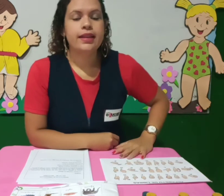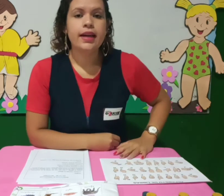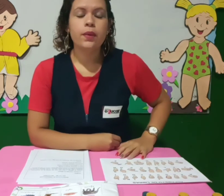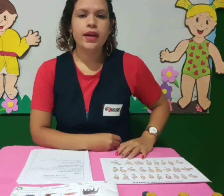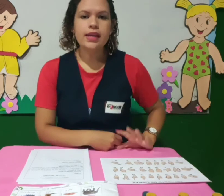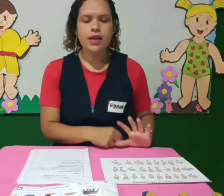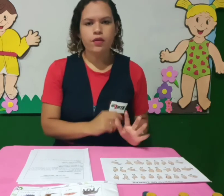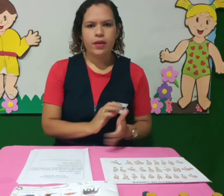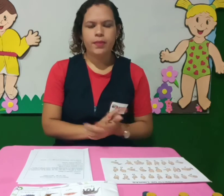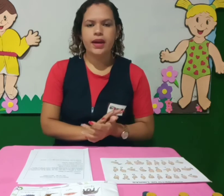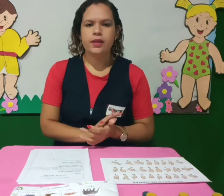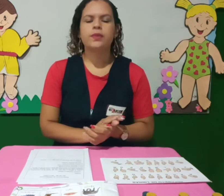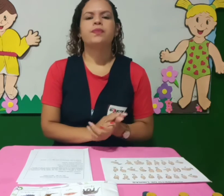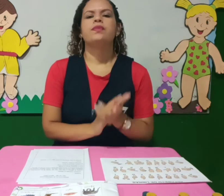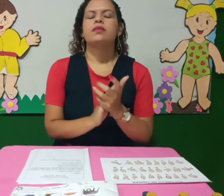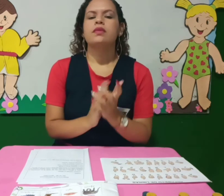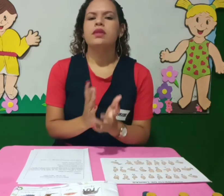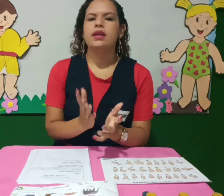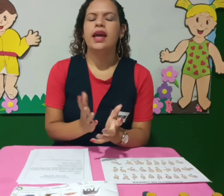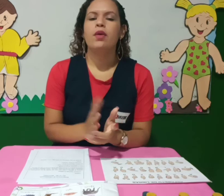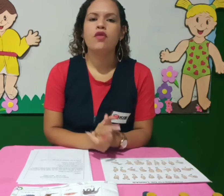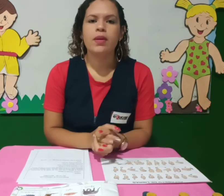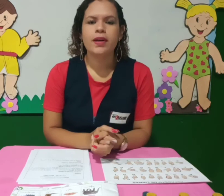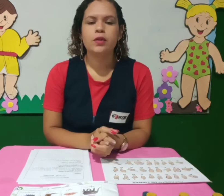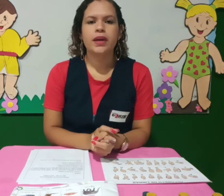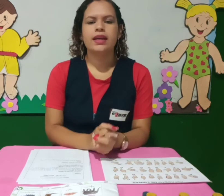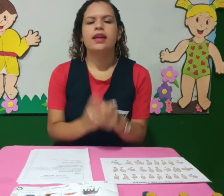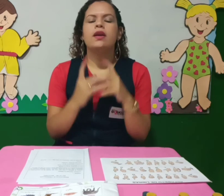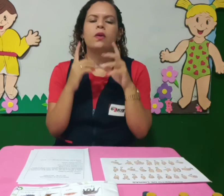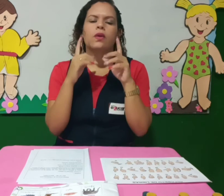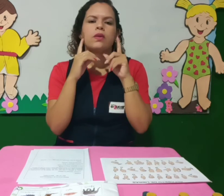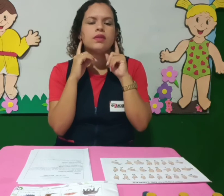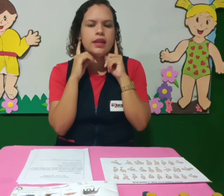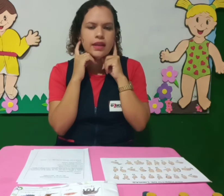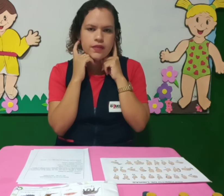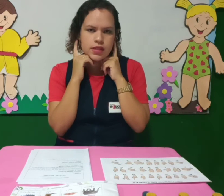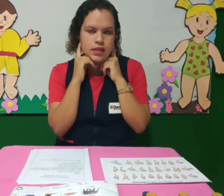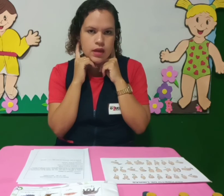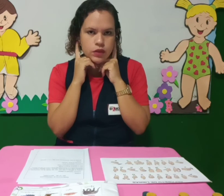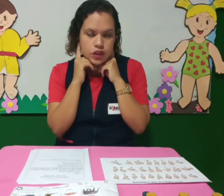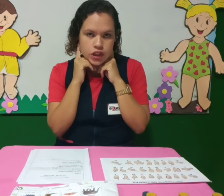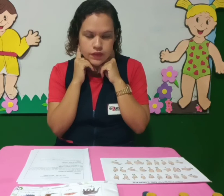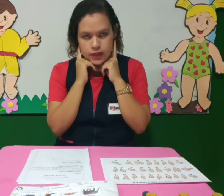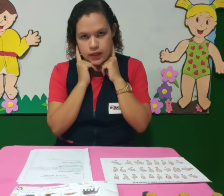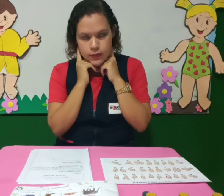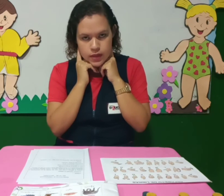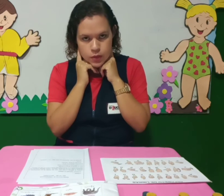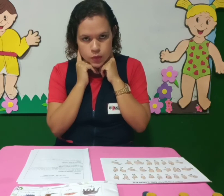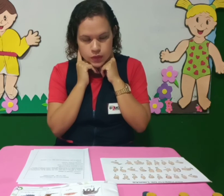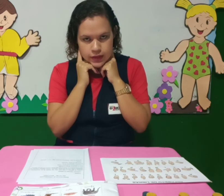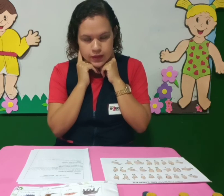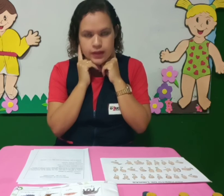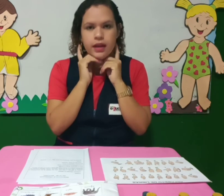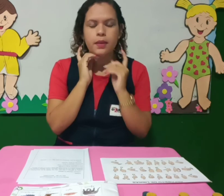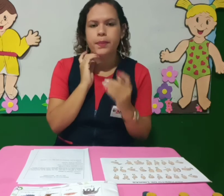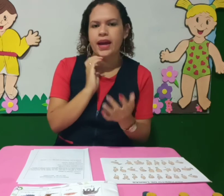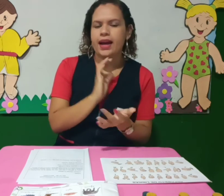Então, esse alfabeto é o alfabeto para quem, ó, tem deficiência auditiva, que não escuta. Para